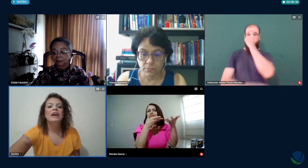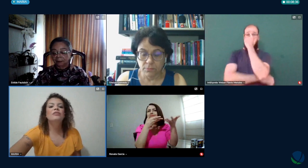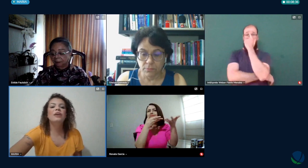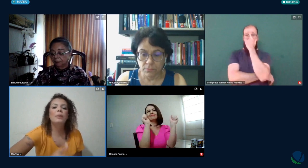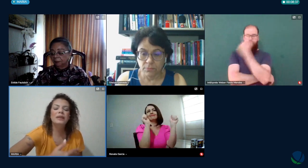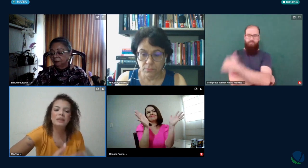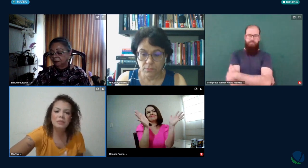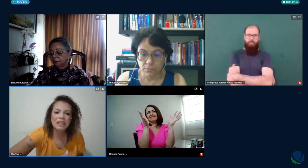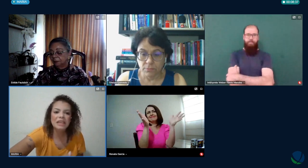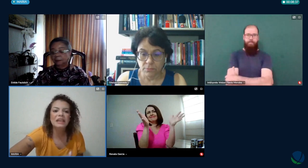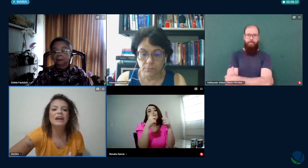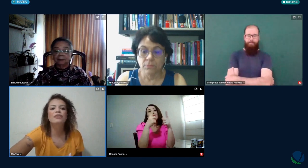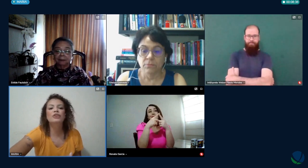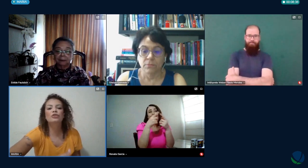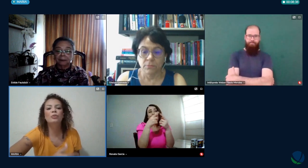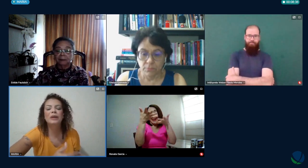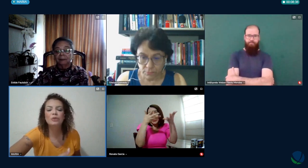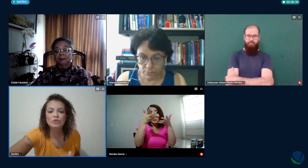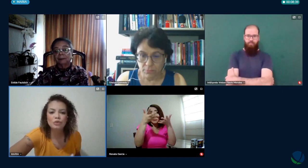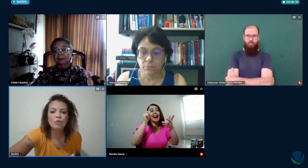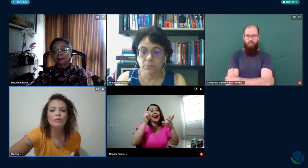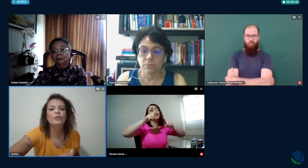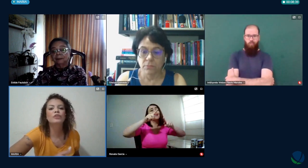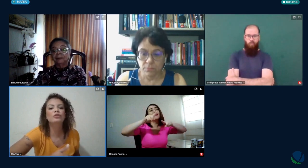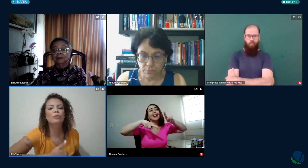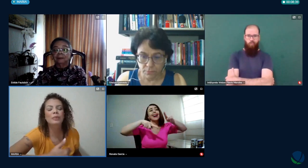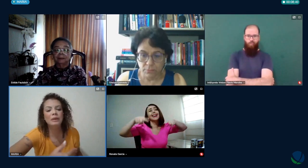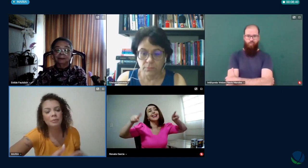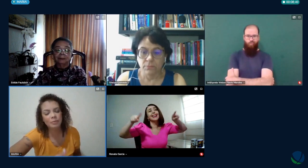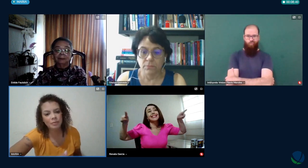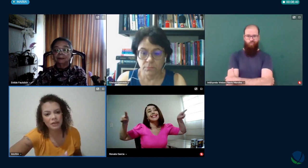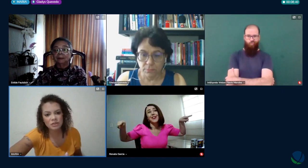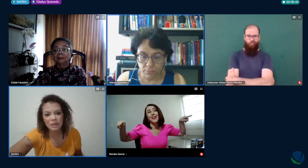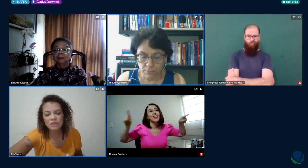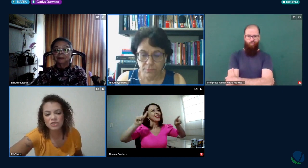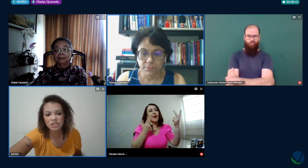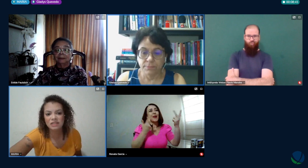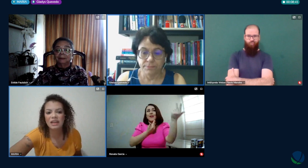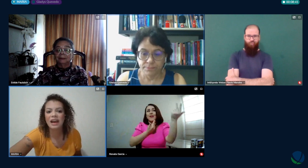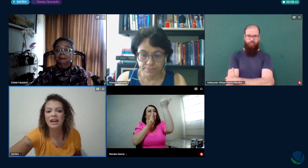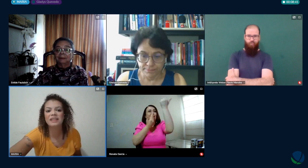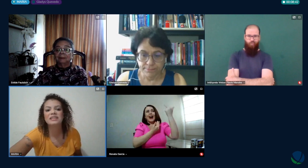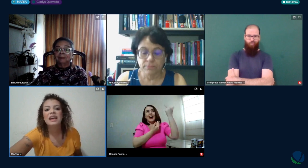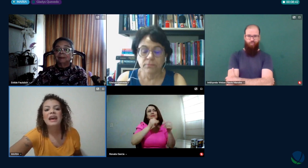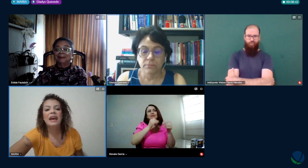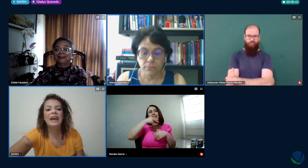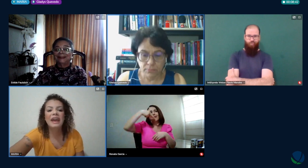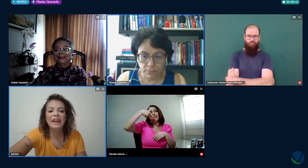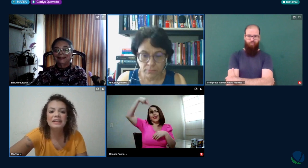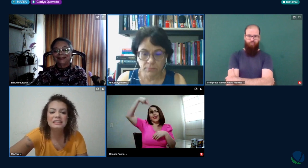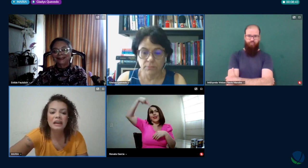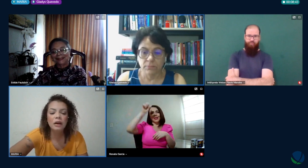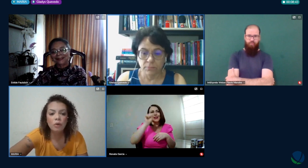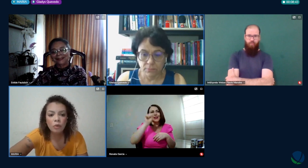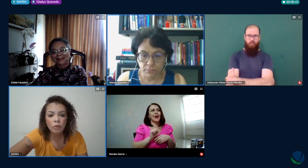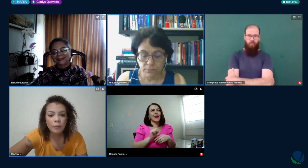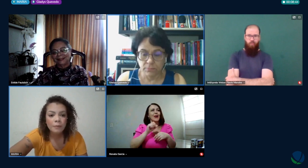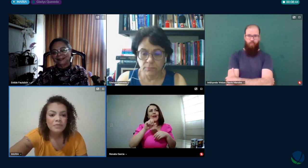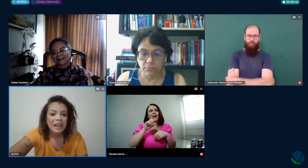necessidade. Veio a pandemia, foi tudo pelo Zoom, foi tudo pelos meios digitais. Uhum.